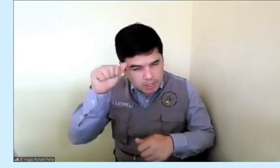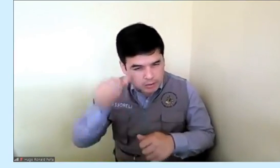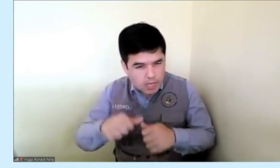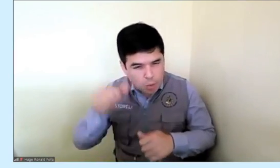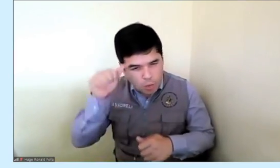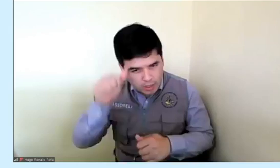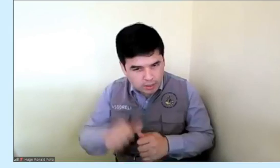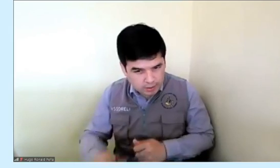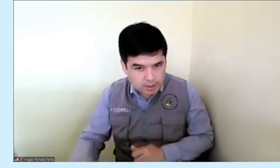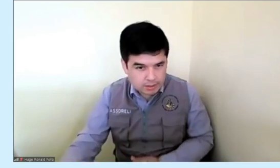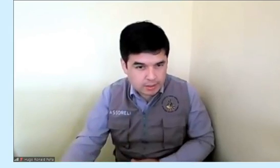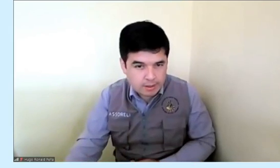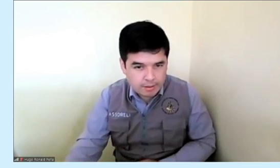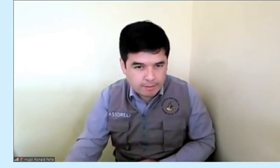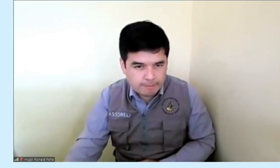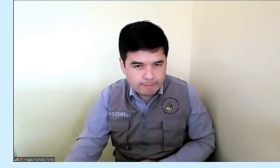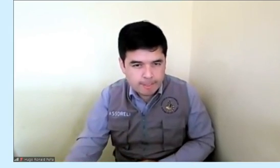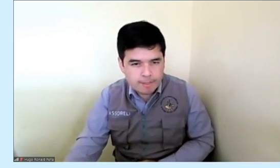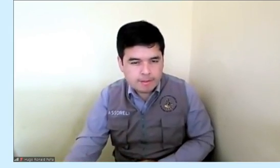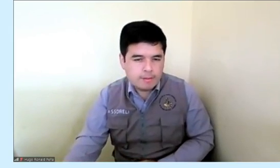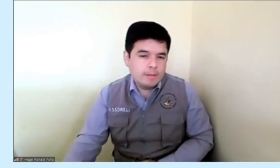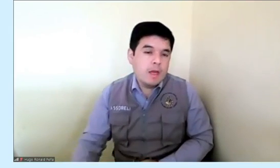Vamos a repasar para recordarlas.